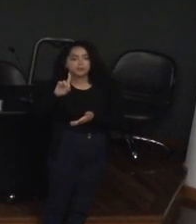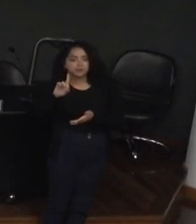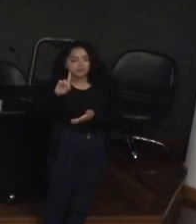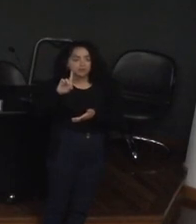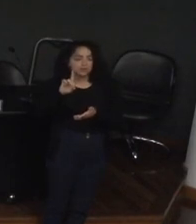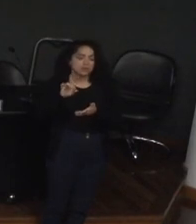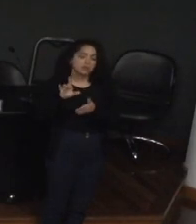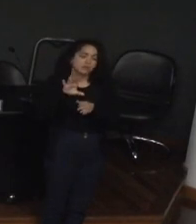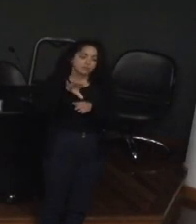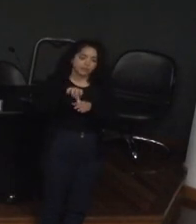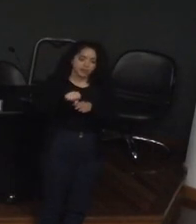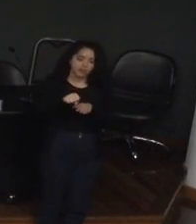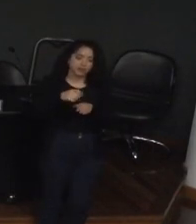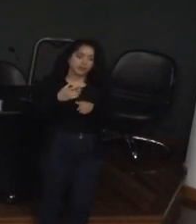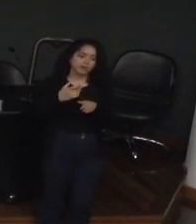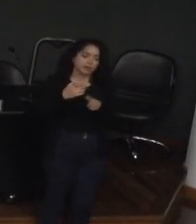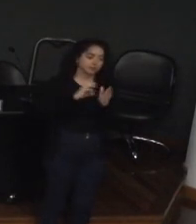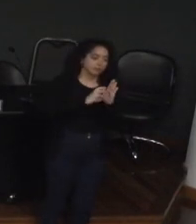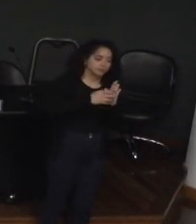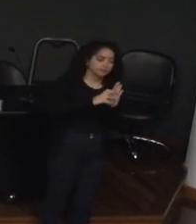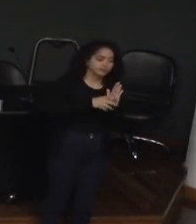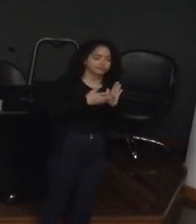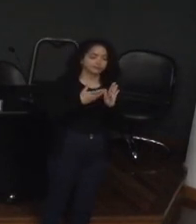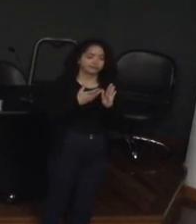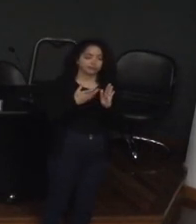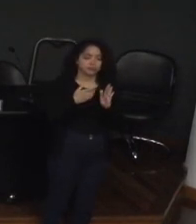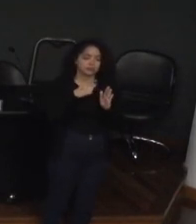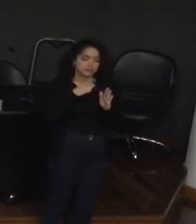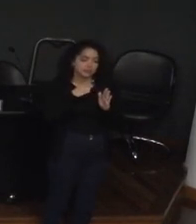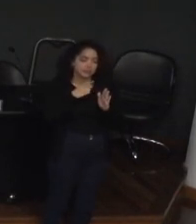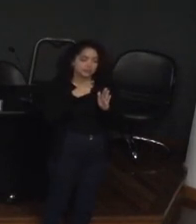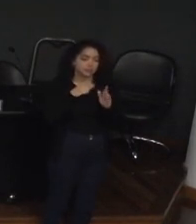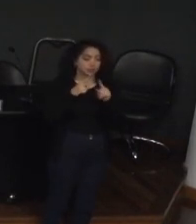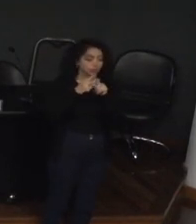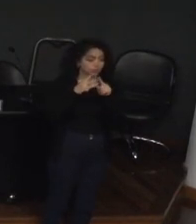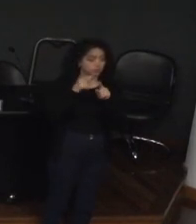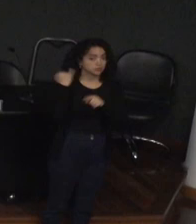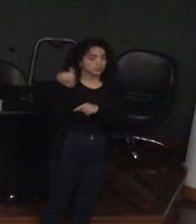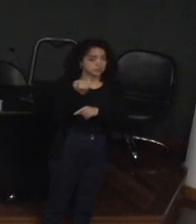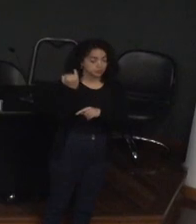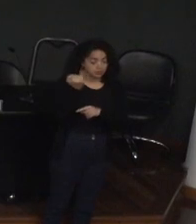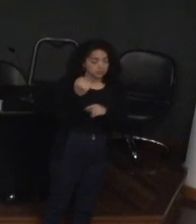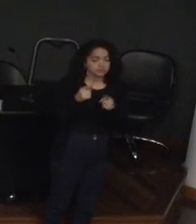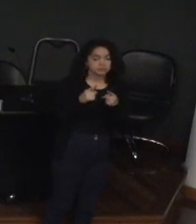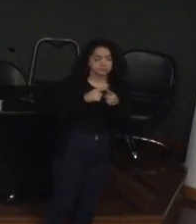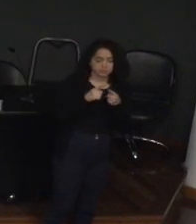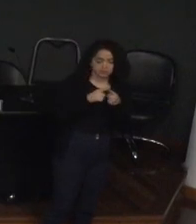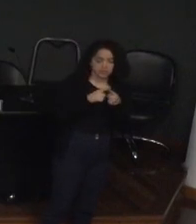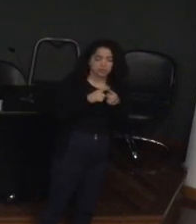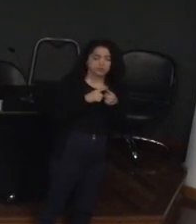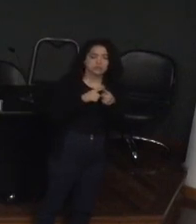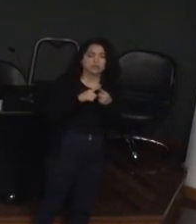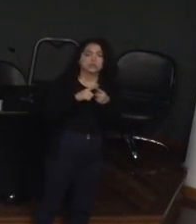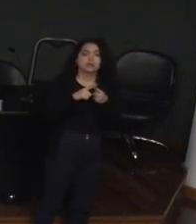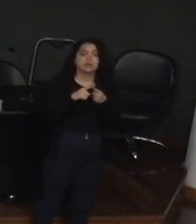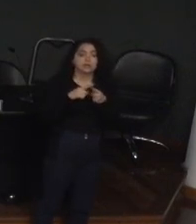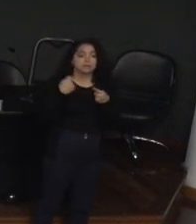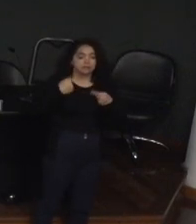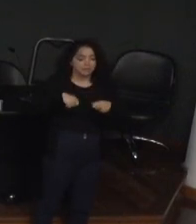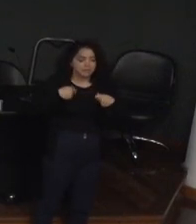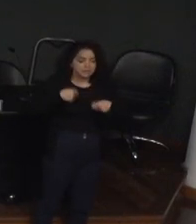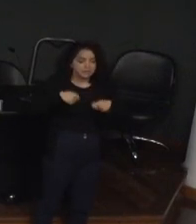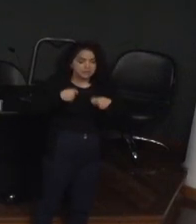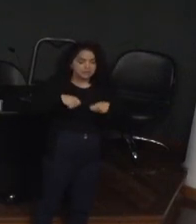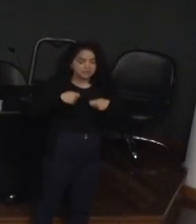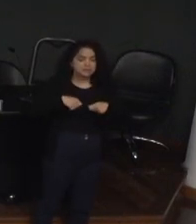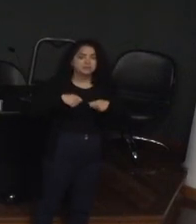do, sei lá, do partido político, do não sei o quê, ou seja, você tem lá esse cadastro. Então, duas coisas importantes aqui. Primeiro, depois da LGPD, você tem que validar